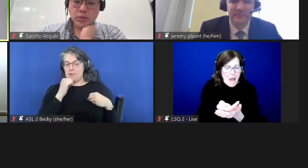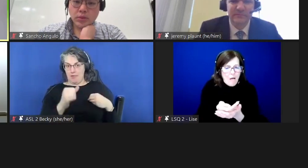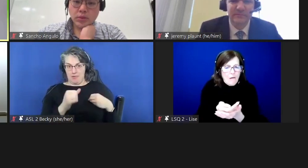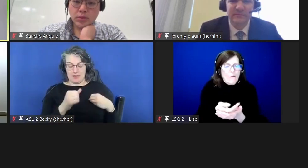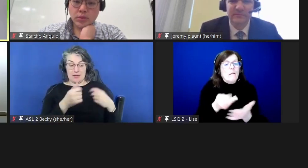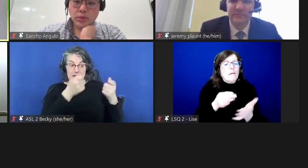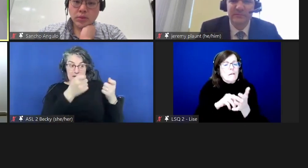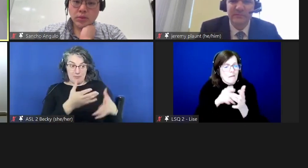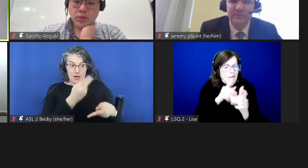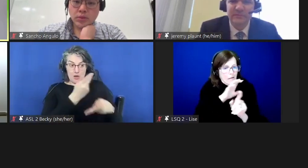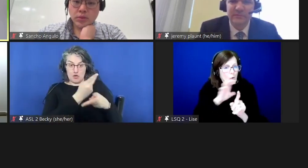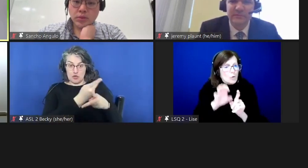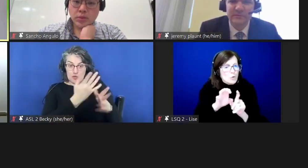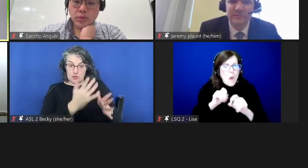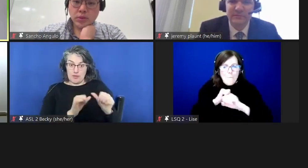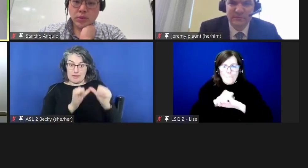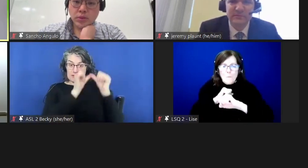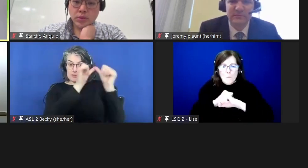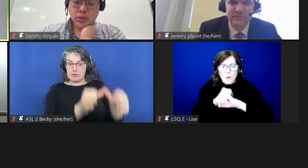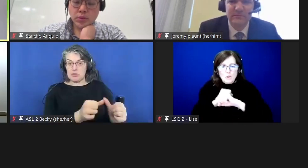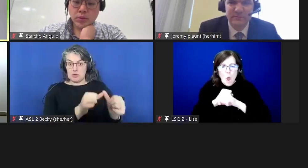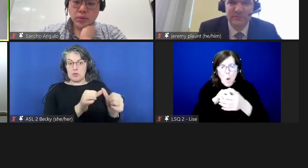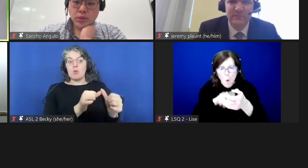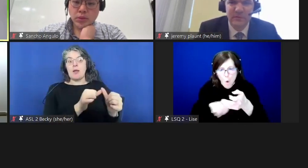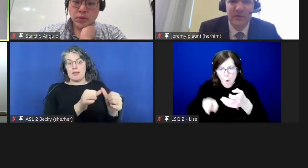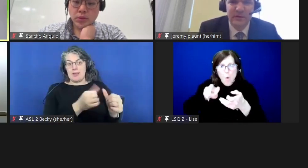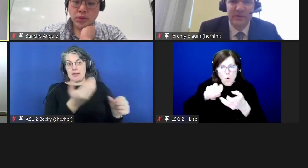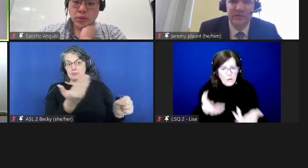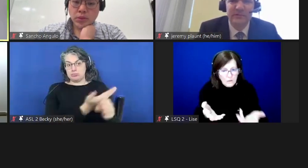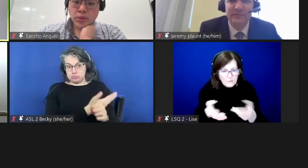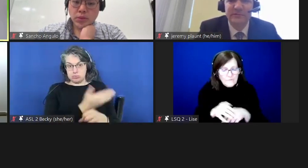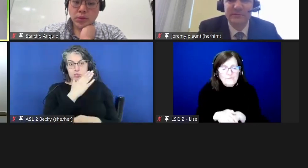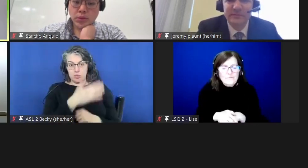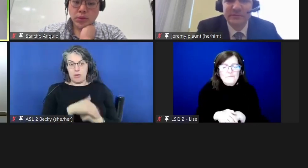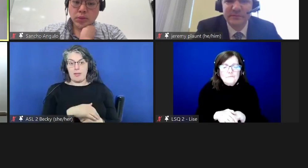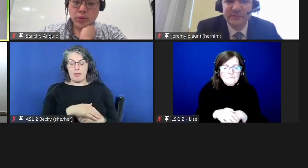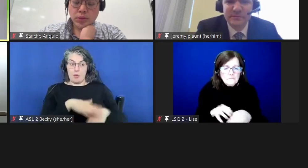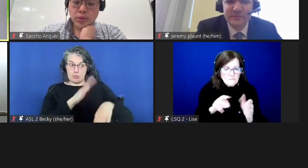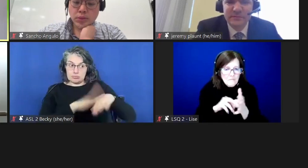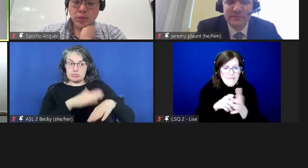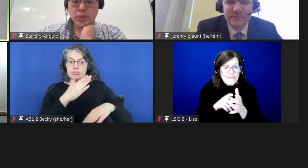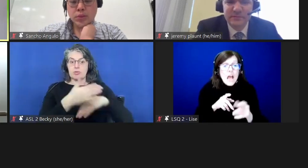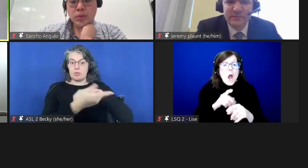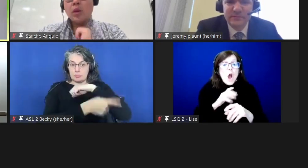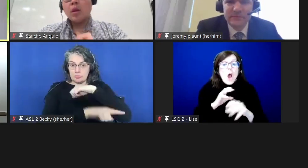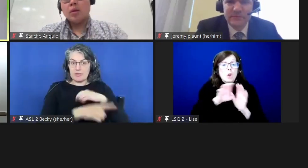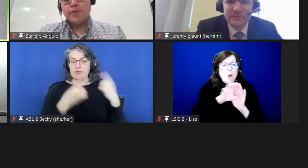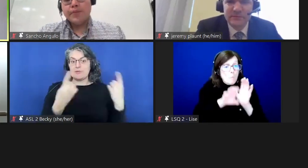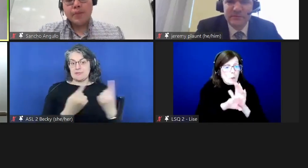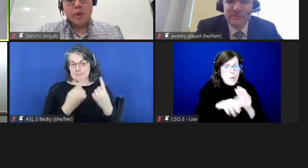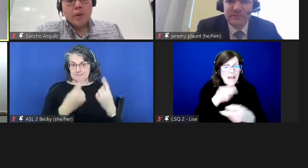est promu et où on met fin au comportement toxique.